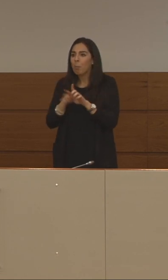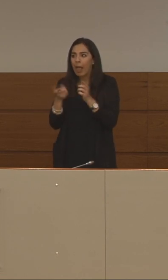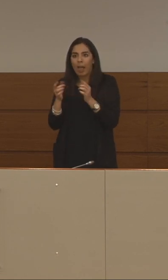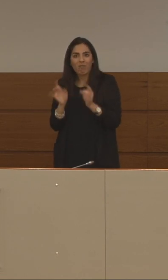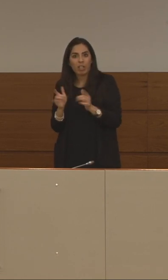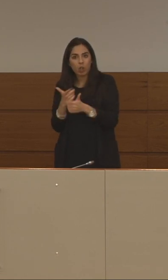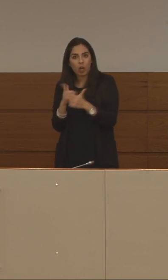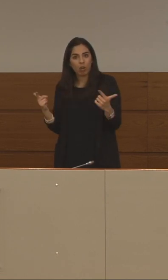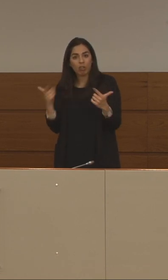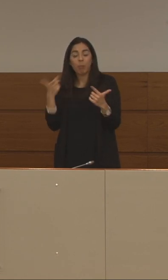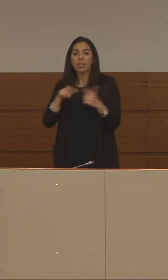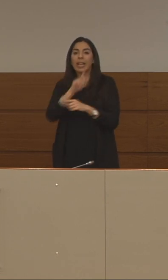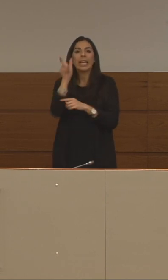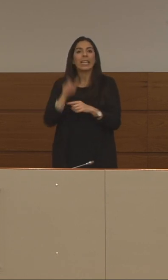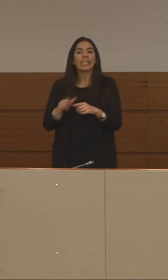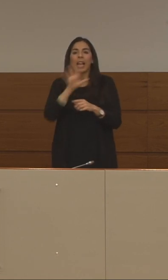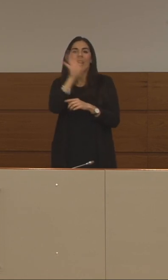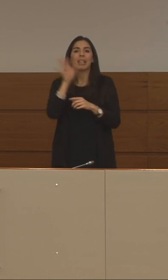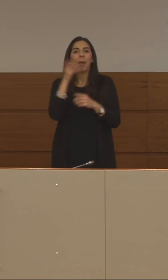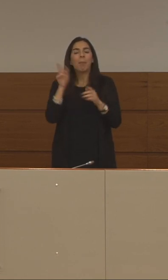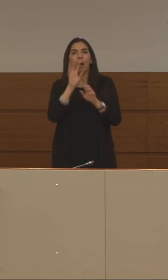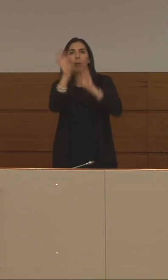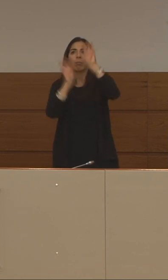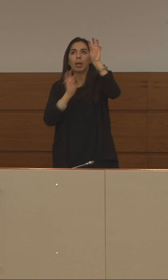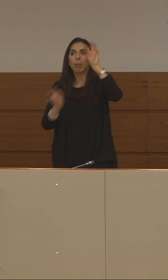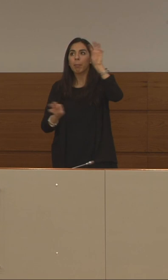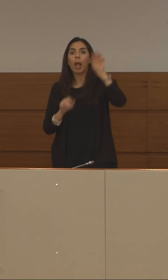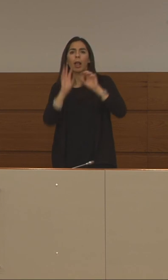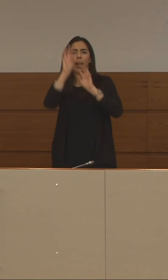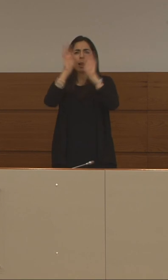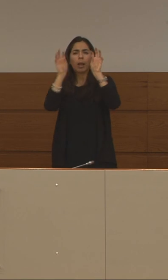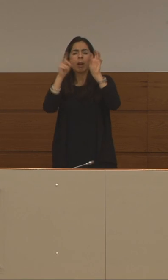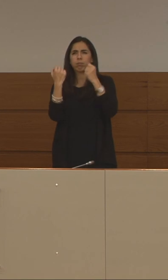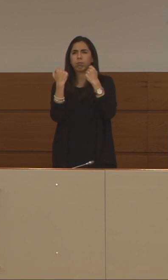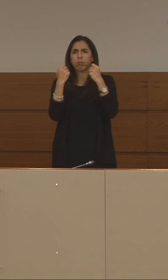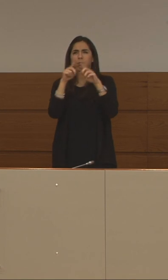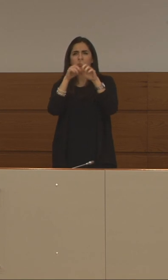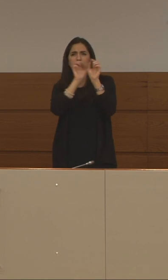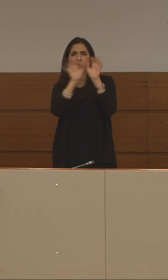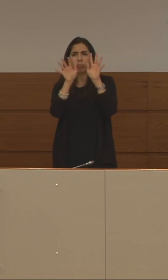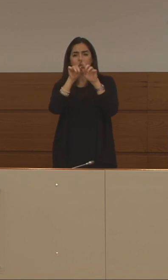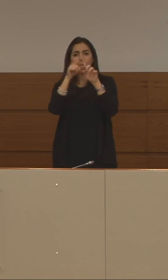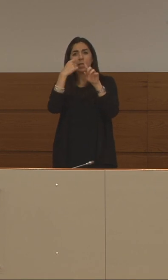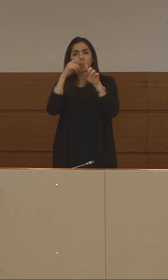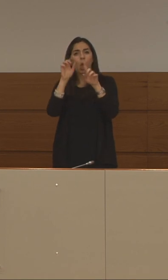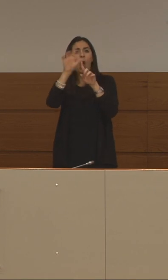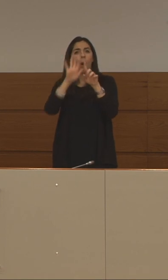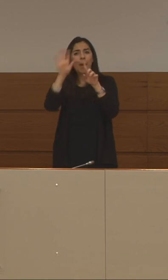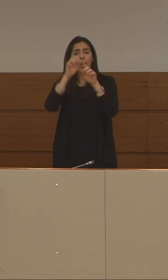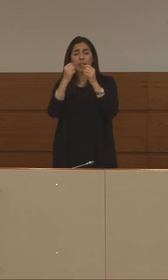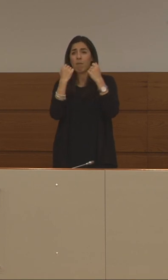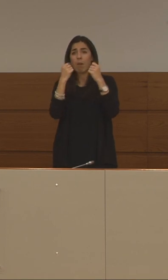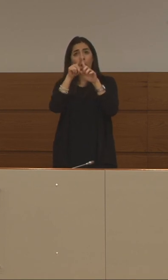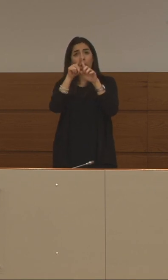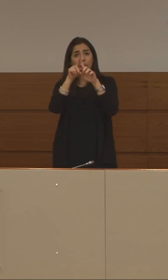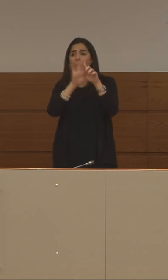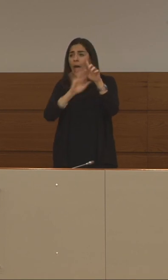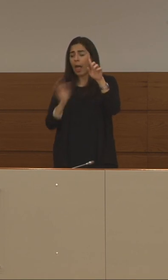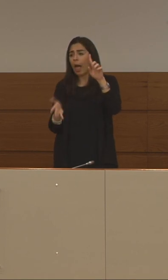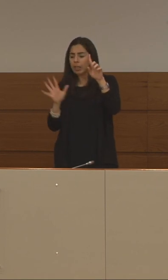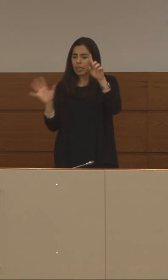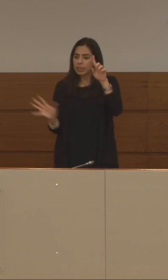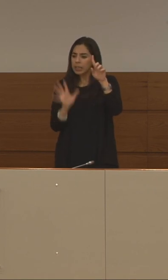a una situazione macchina dei ghepardi in questo momento no delle zone molto pesantemente a fette come una parte lombardia altre che in